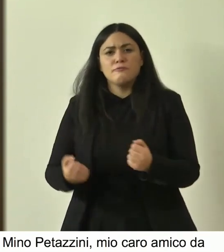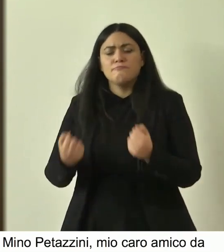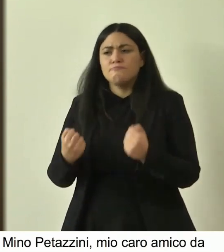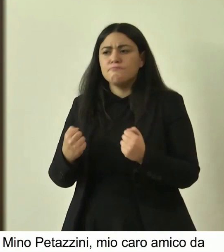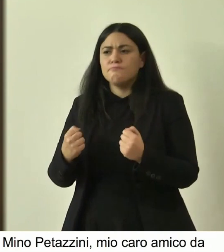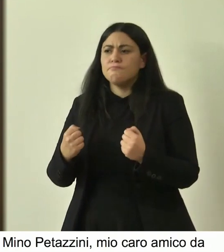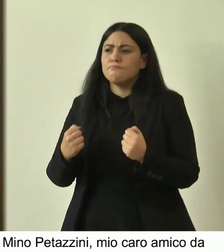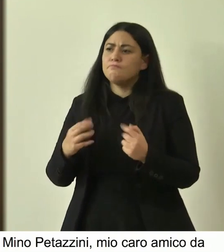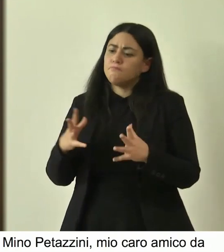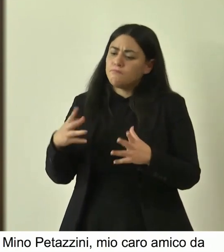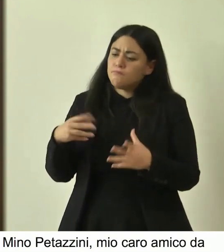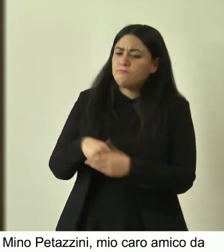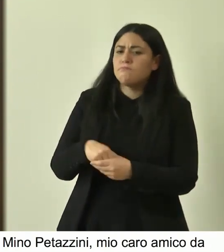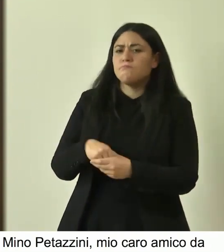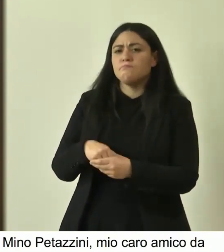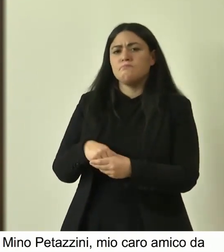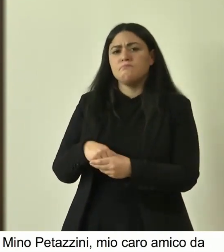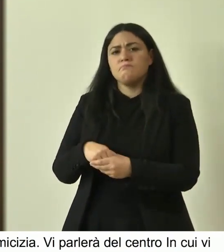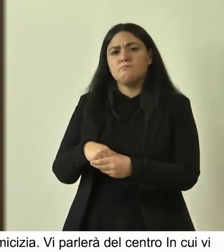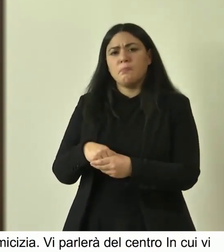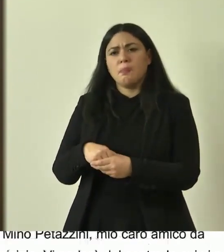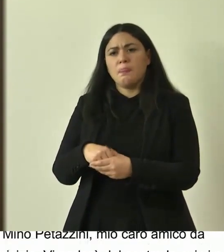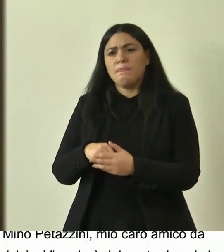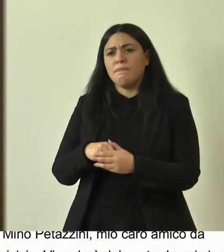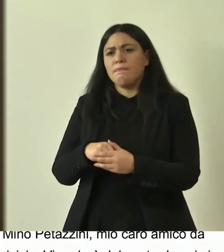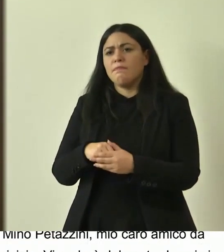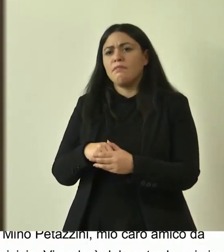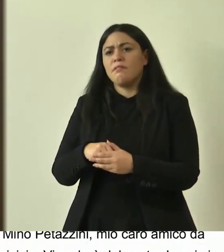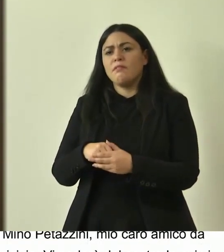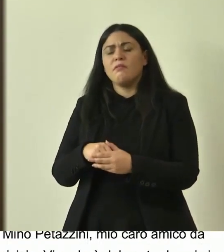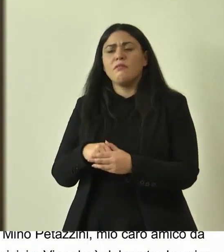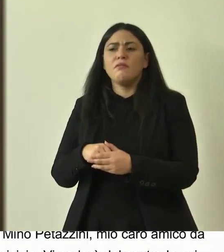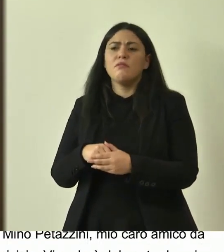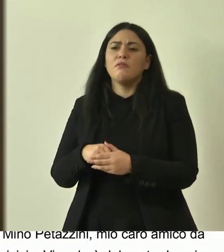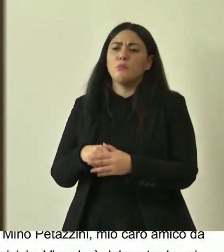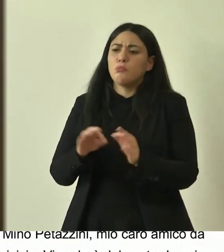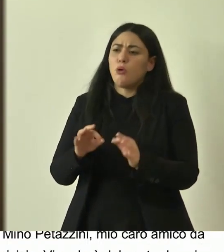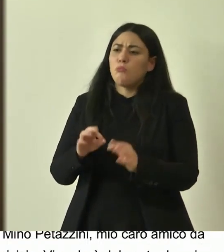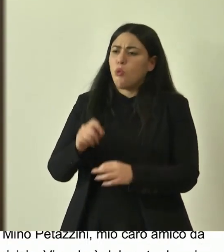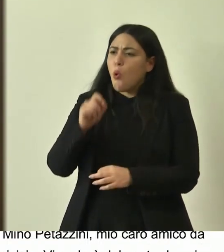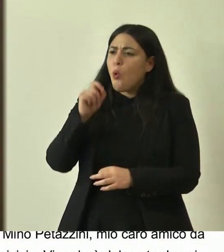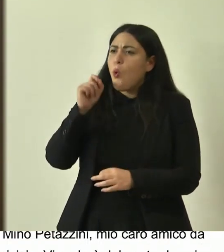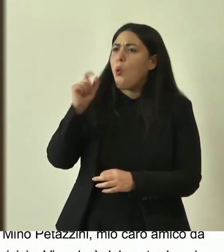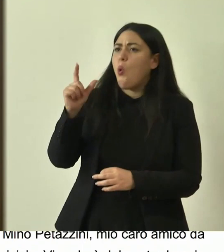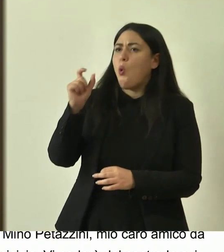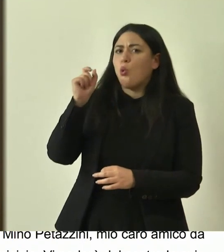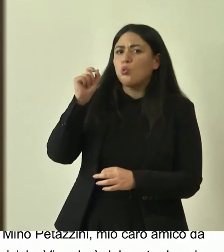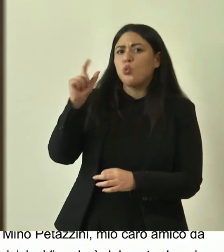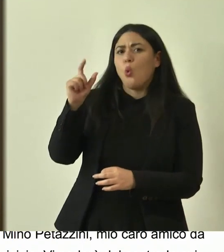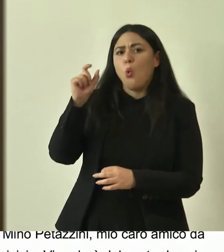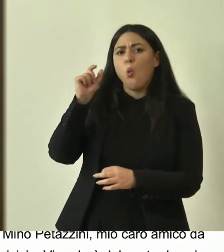parte a tutti gli effetti di quella che chiamiamo cultura, con la C o con la K. Quindi